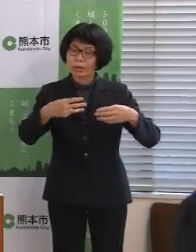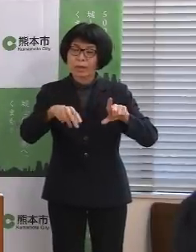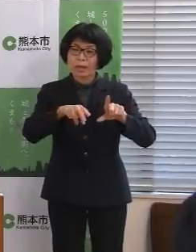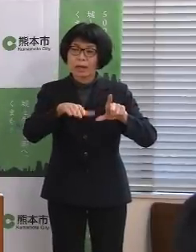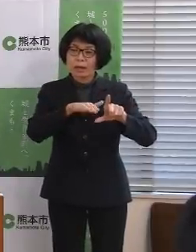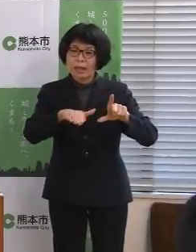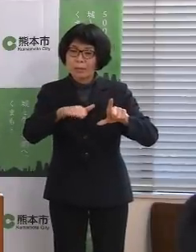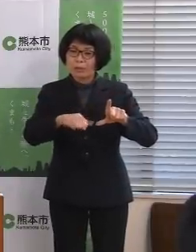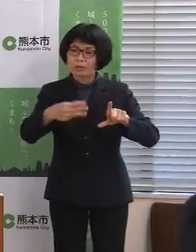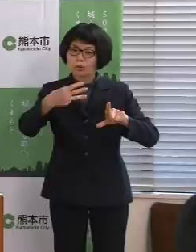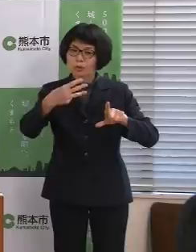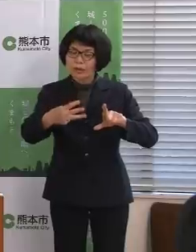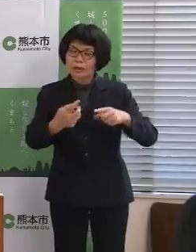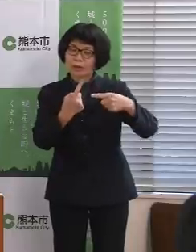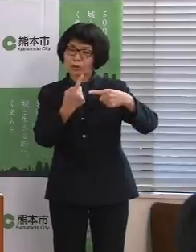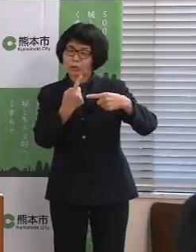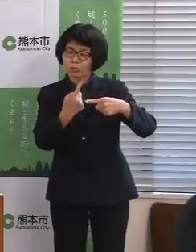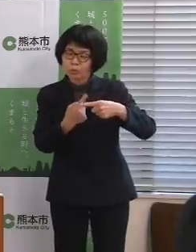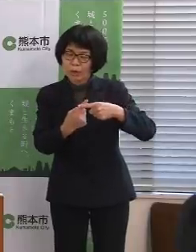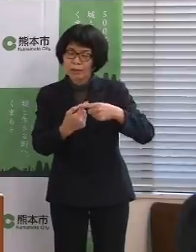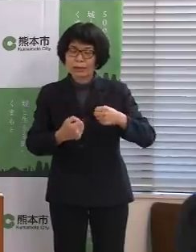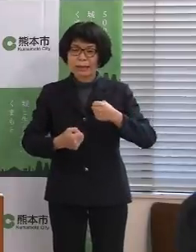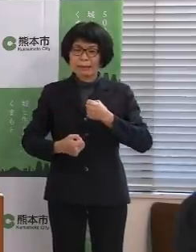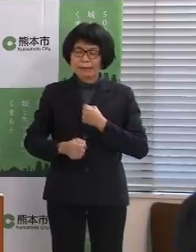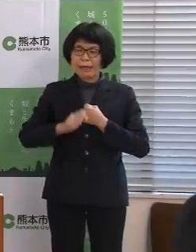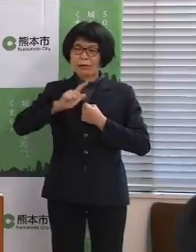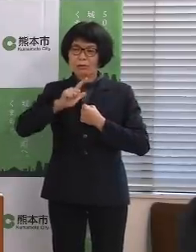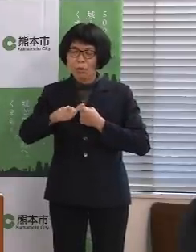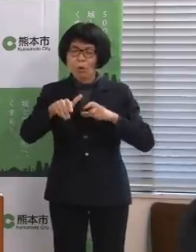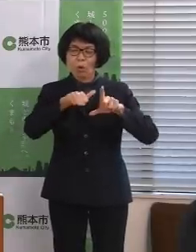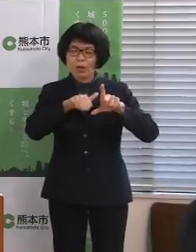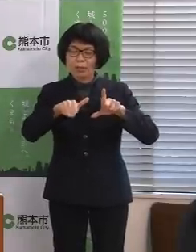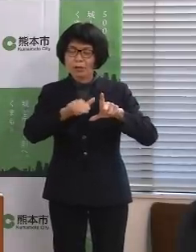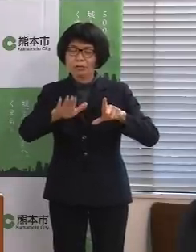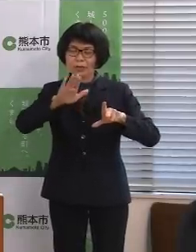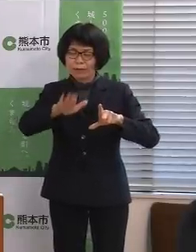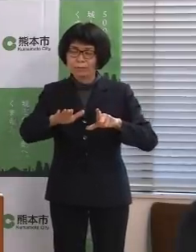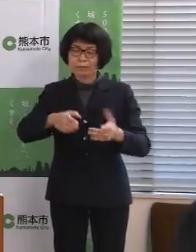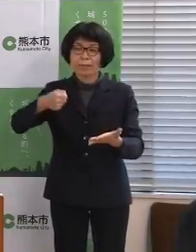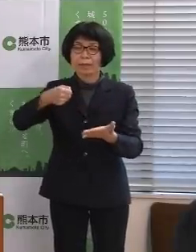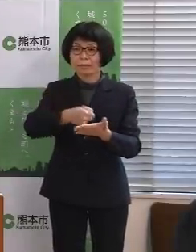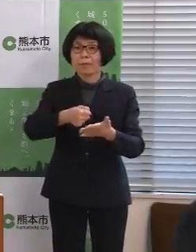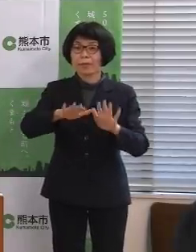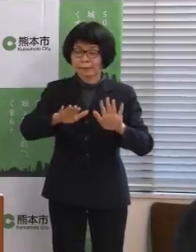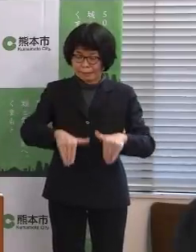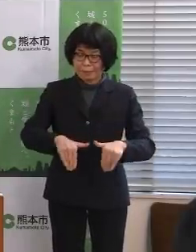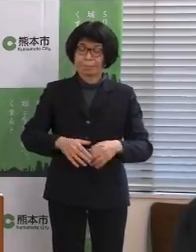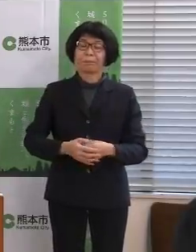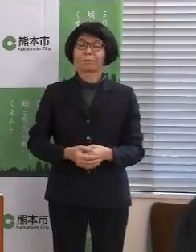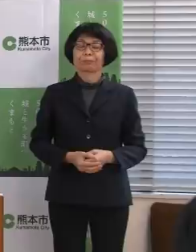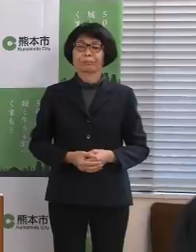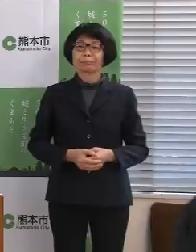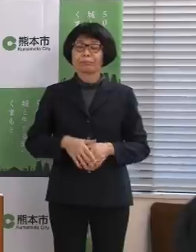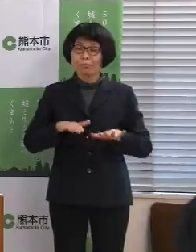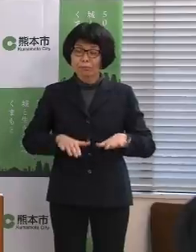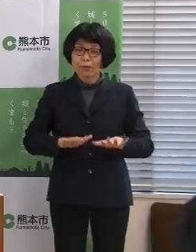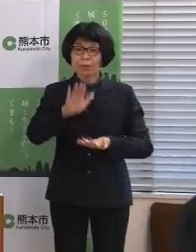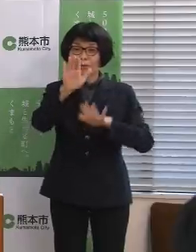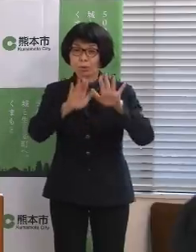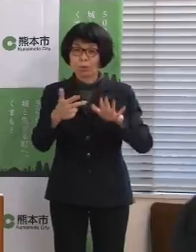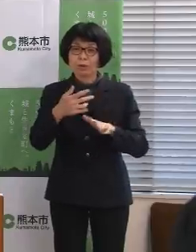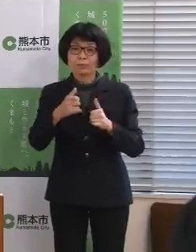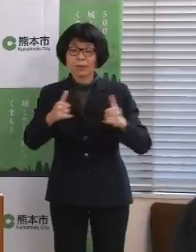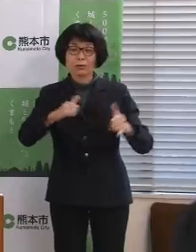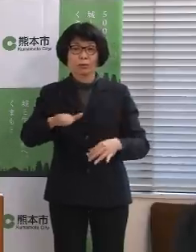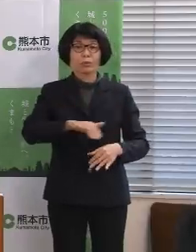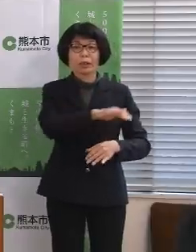ラスの警報レベルにあるということを決定をいたしました。このようなことから市民の皆